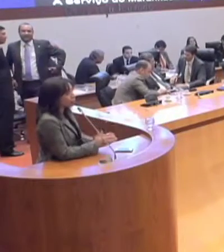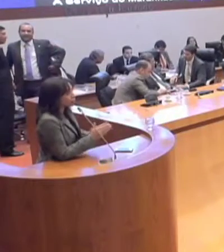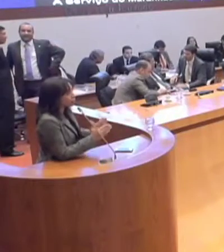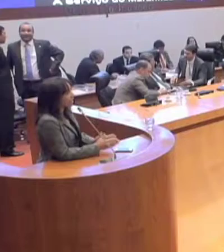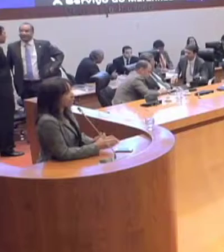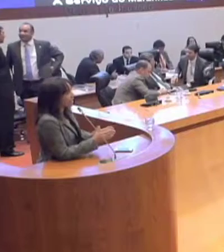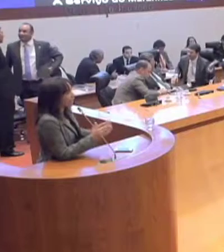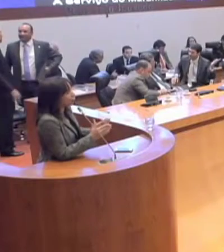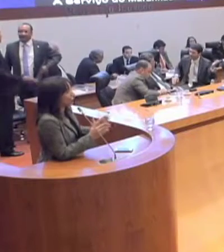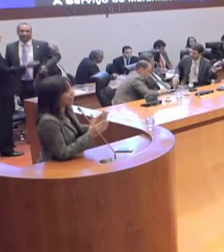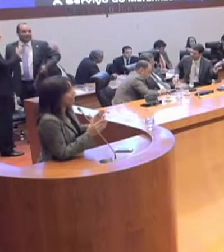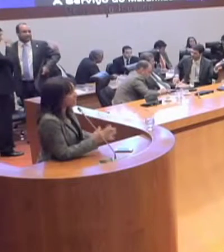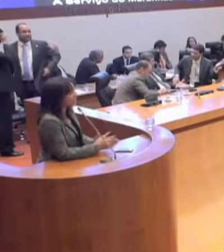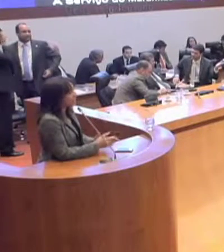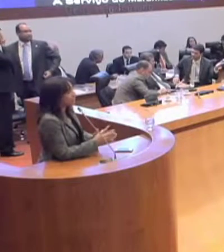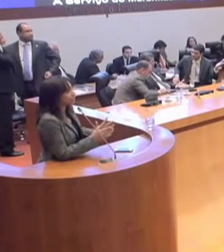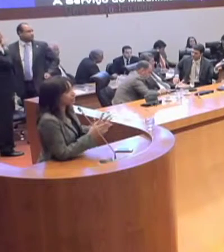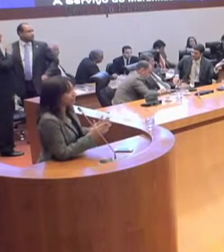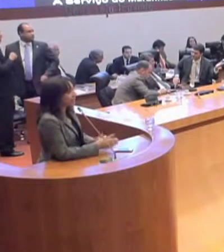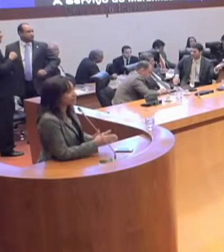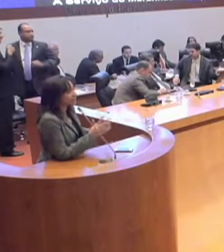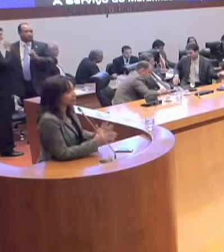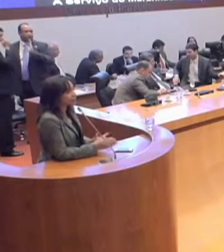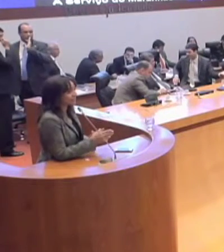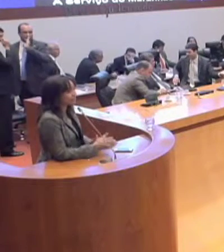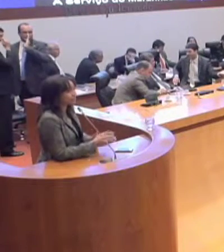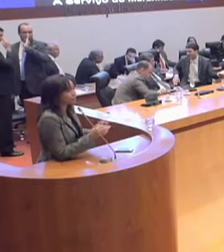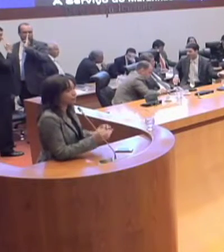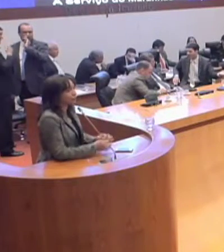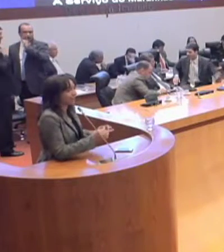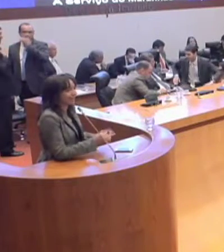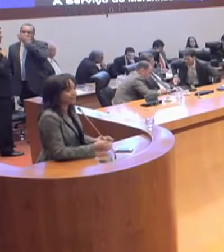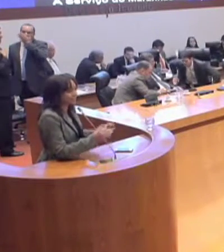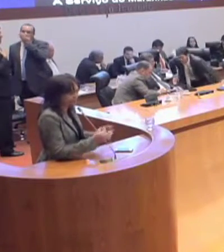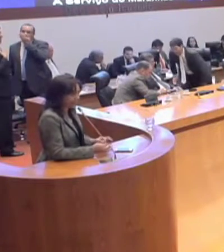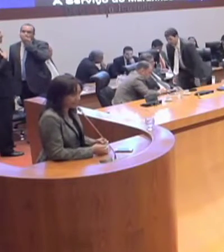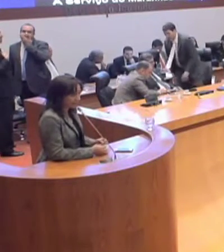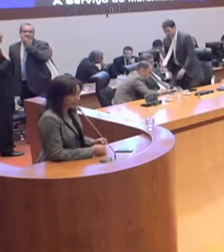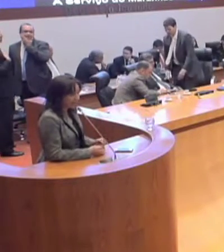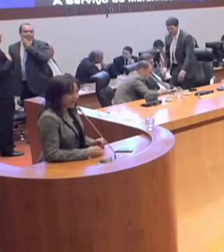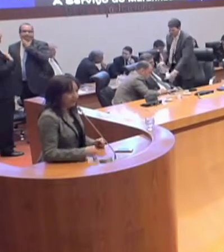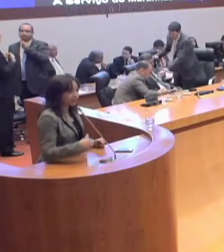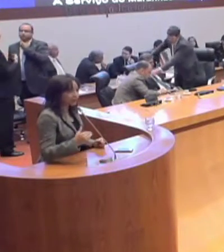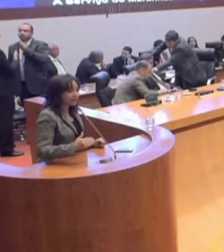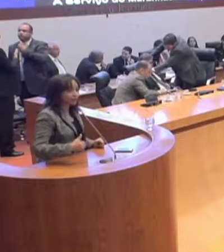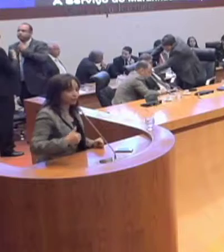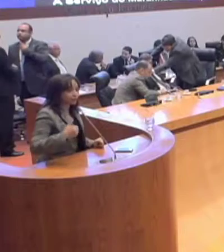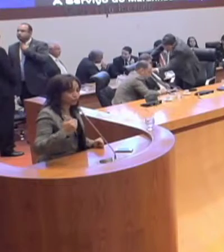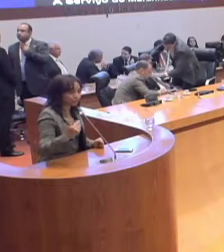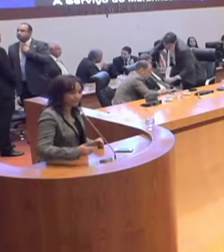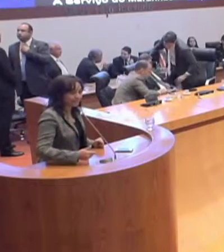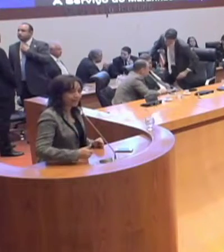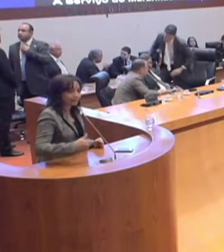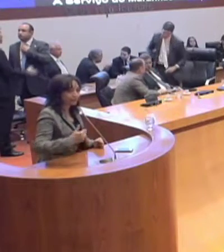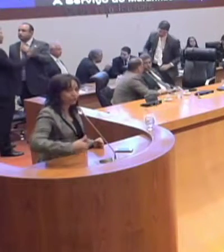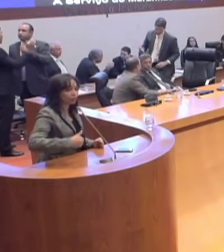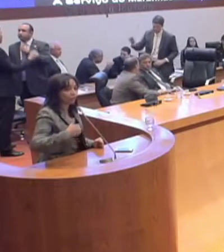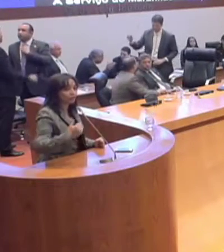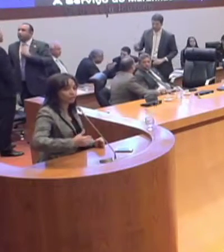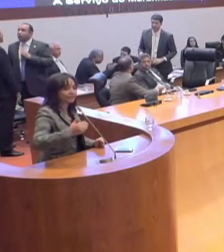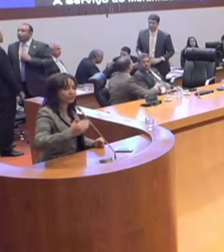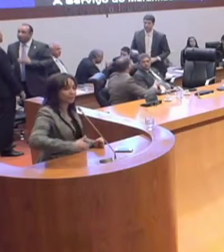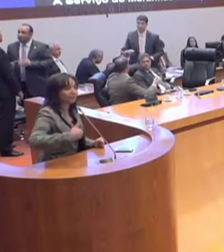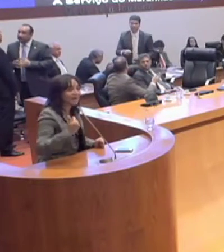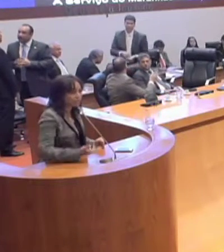militares hoje no estado do Maranhão também estão na mesma situação de vulnerabilidade. As famílias dos militares estão